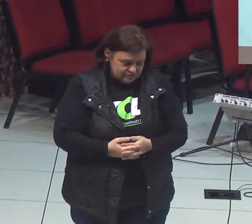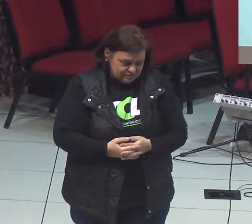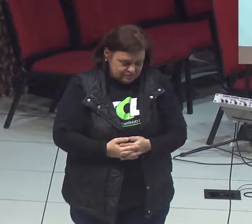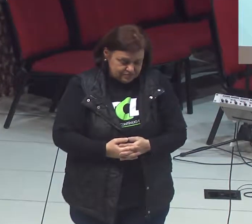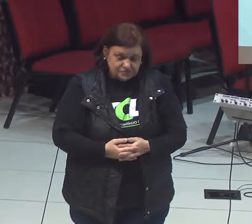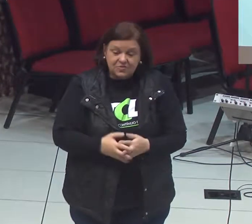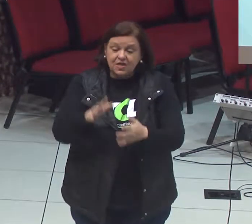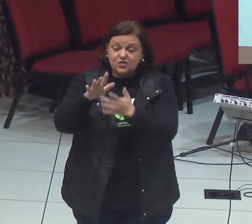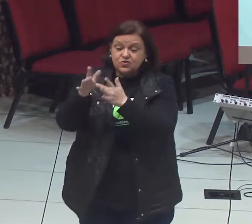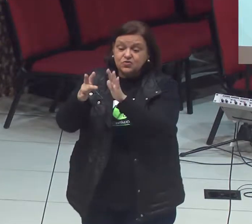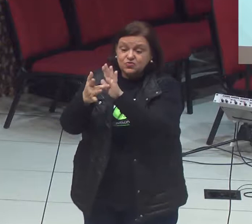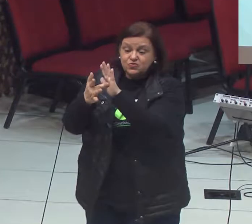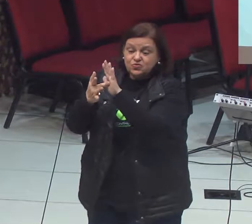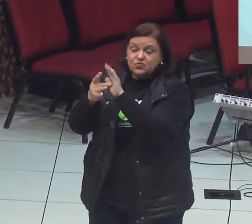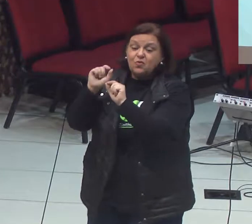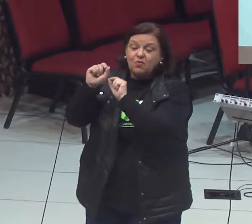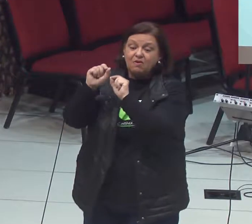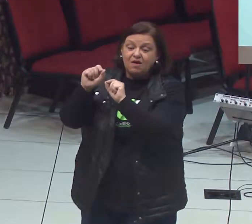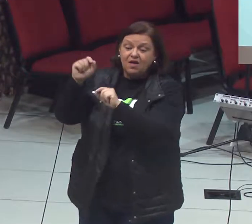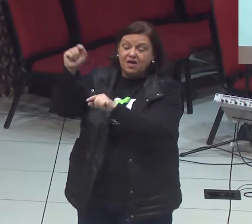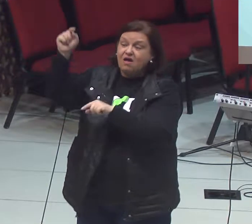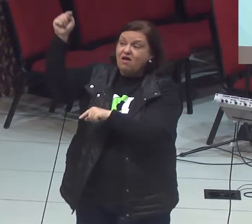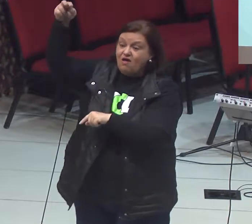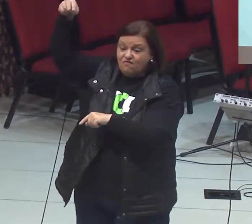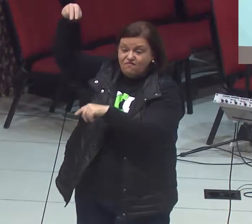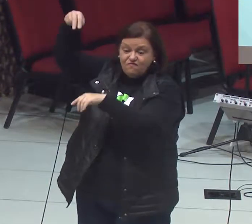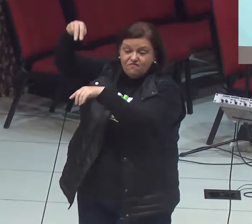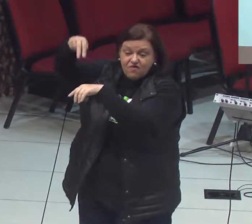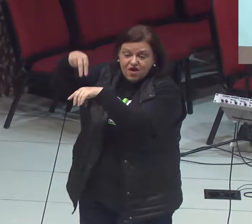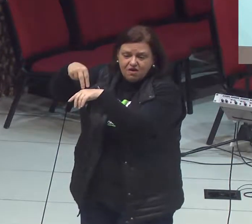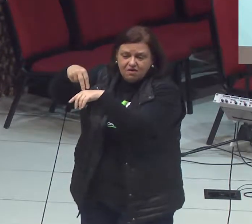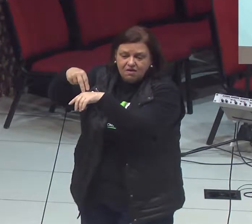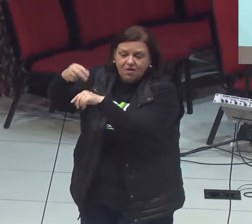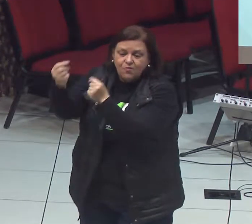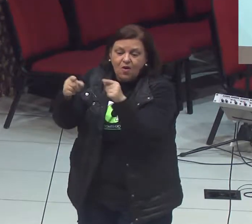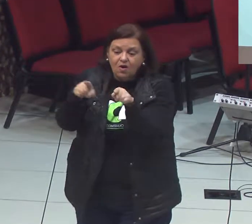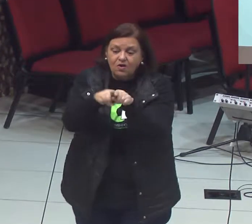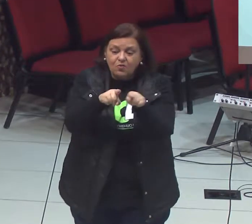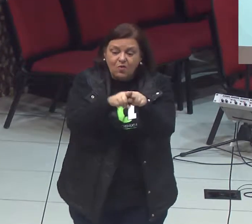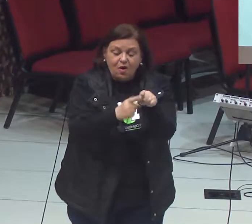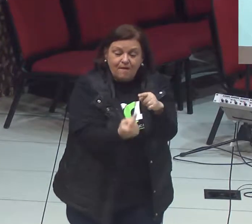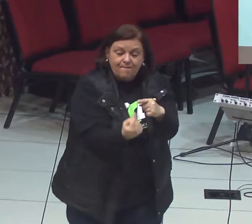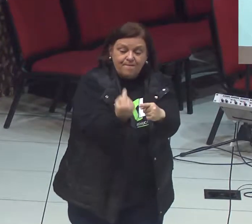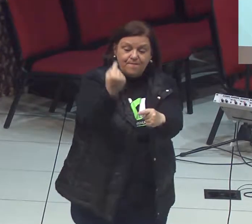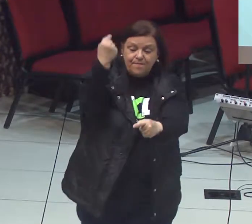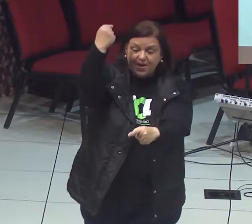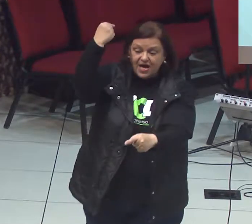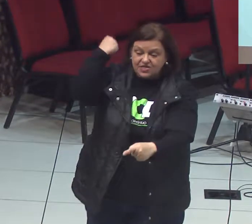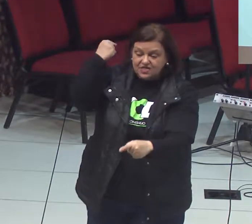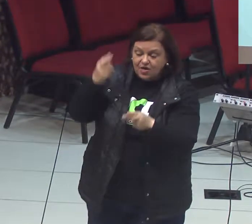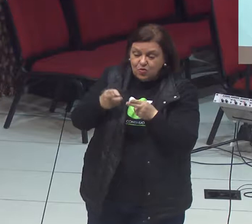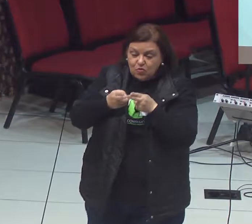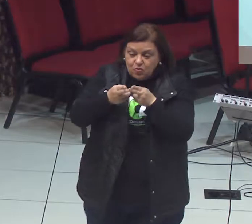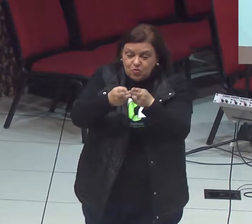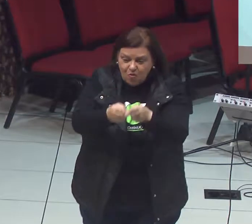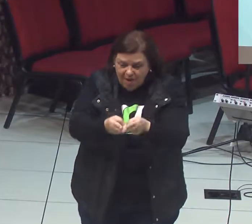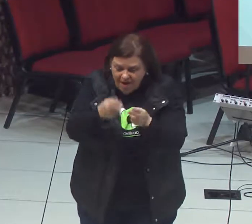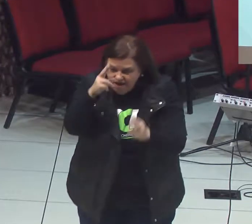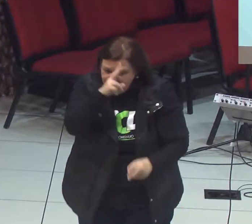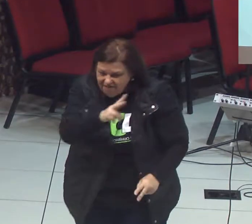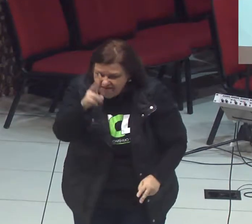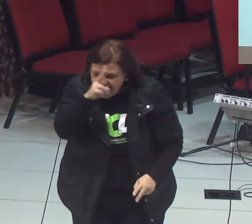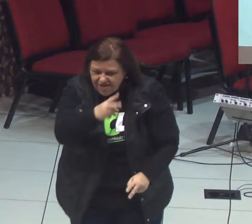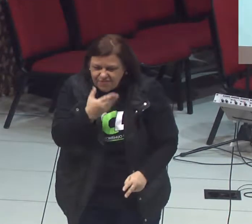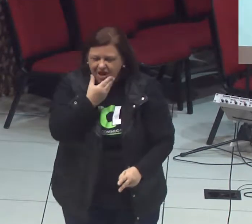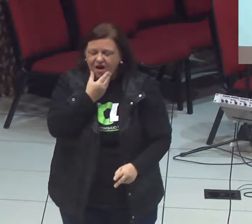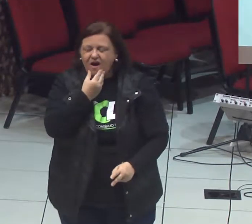a vinda dele será como nos dias de Noé. O povo vivia comendo, bebendo,